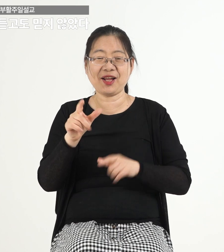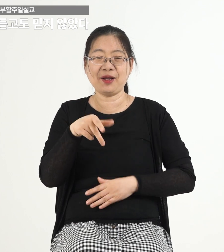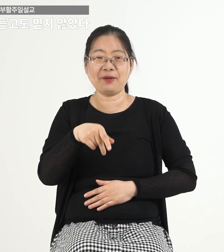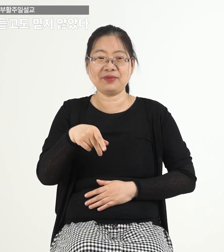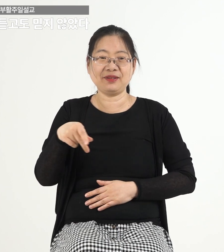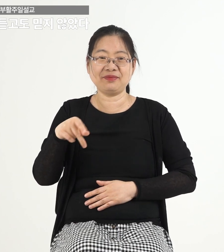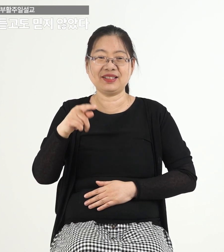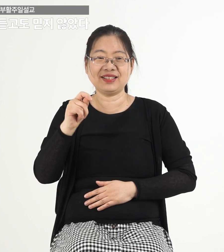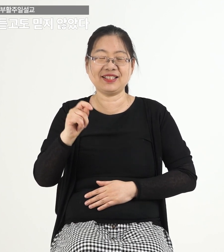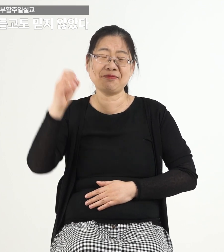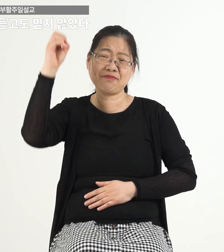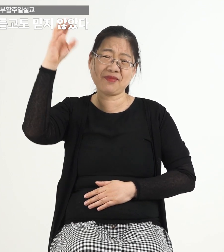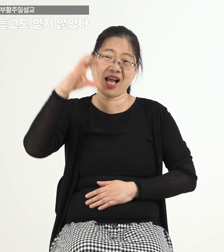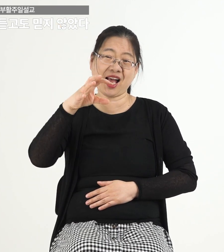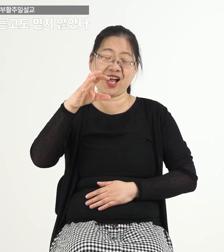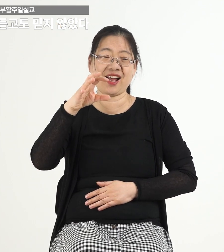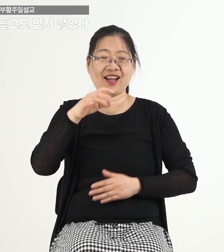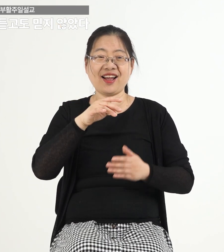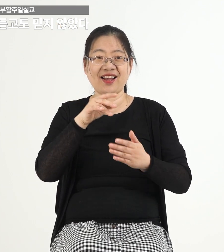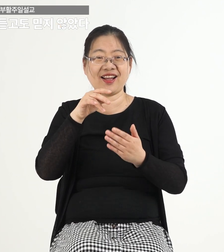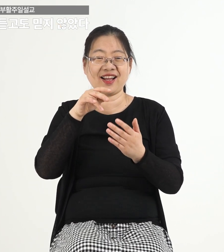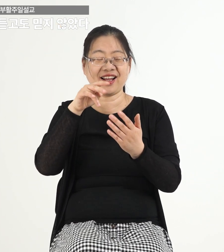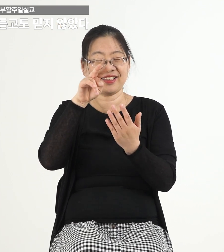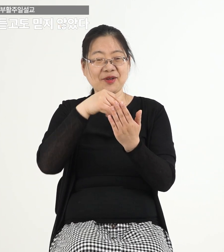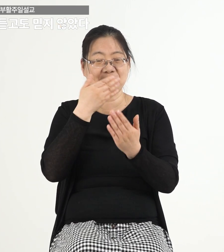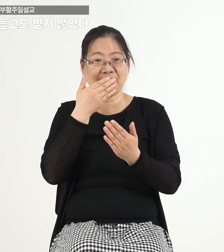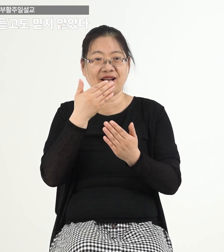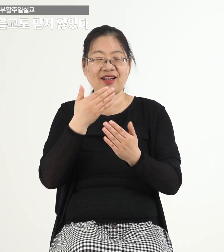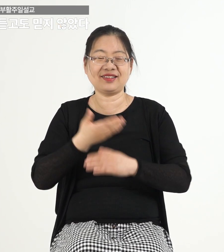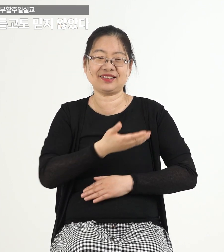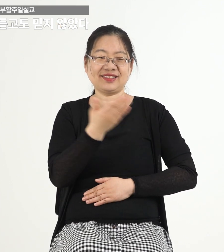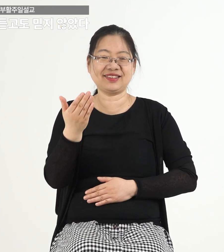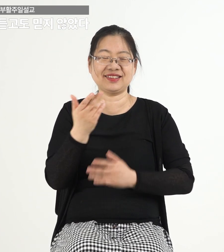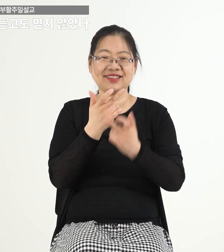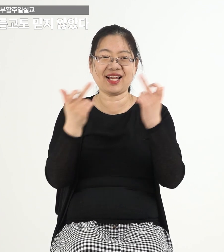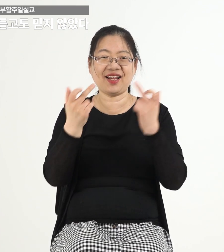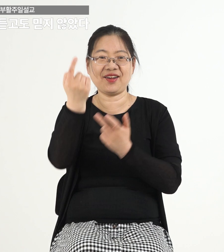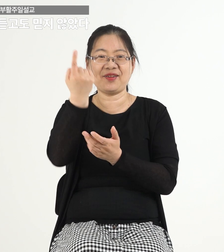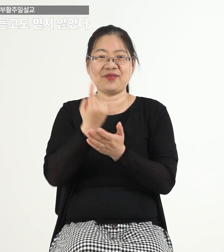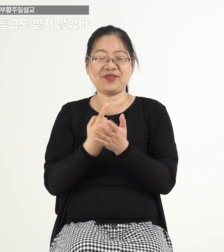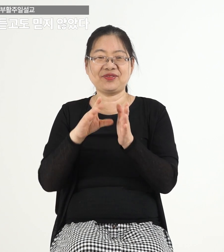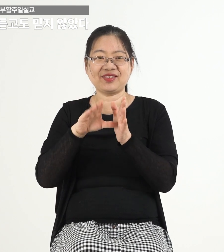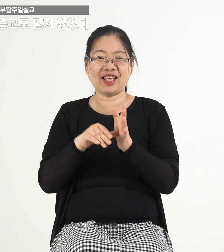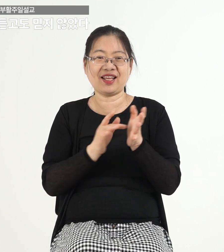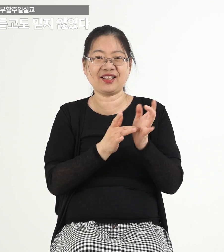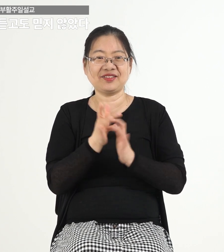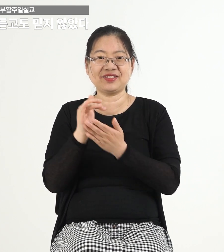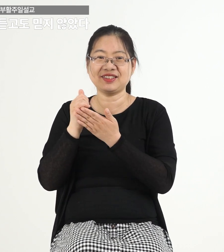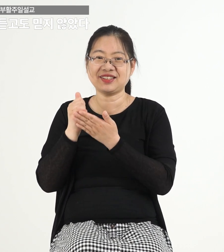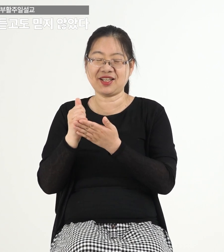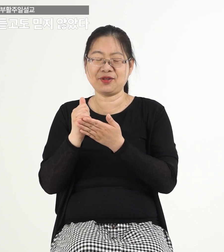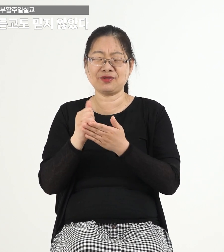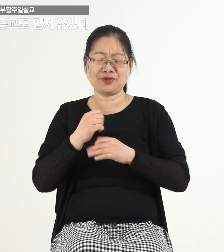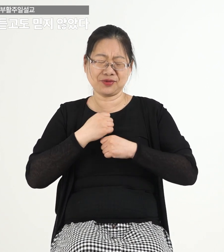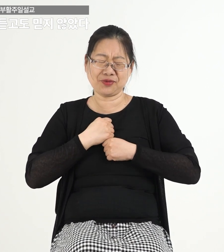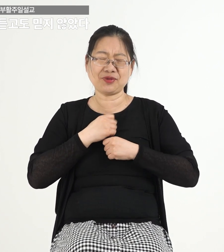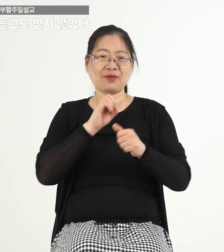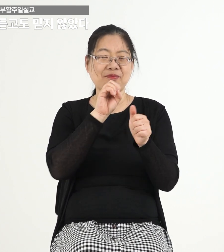아셔야 됩니다. 그들이 산에서 내려올 때 예수께서